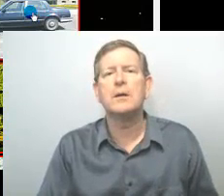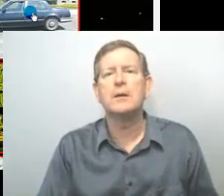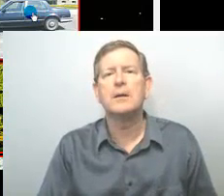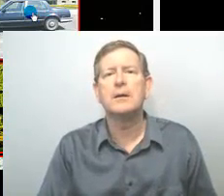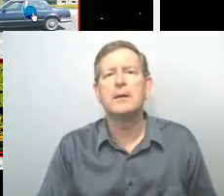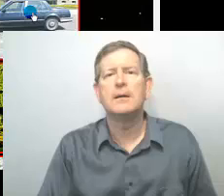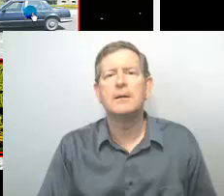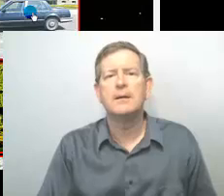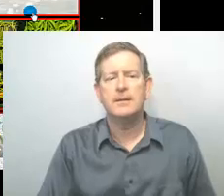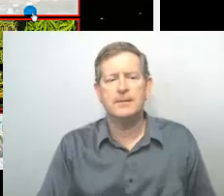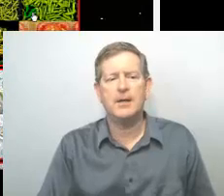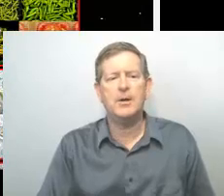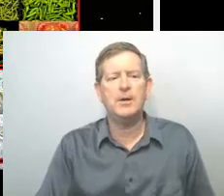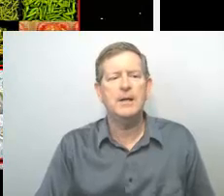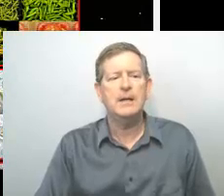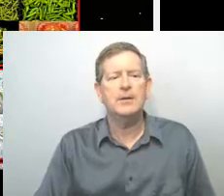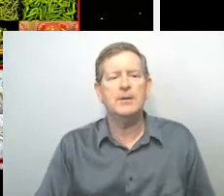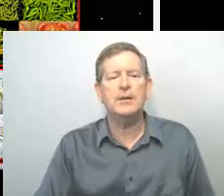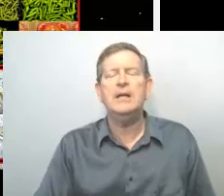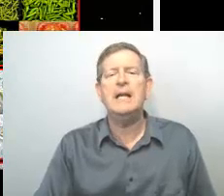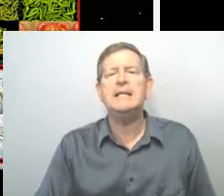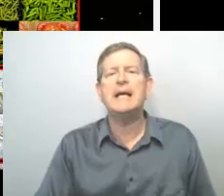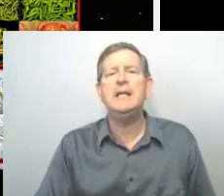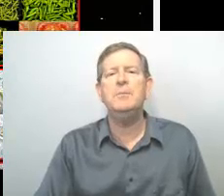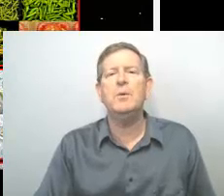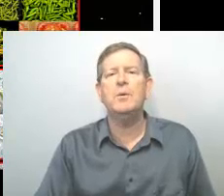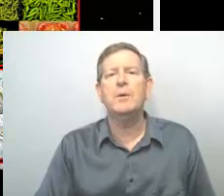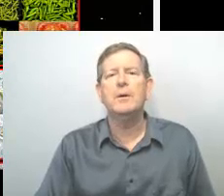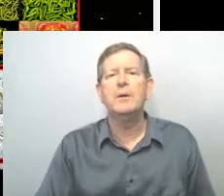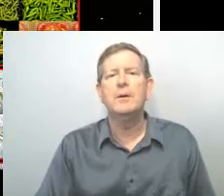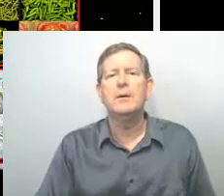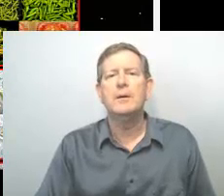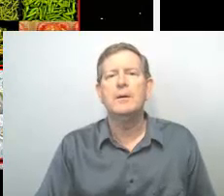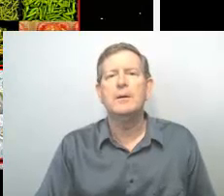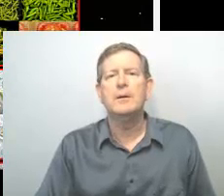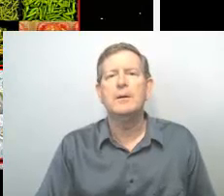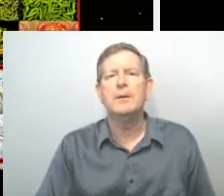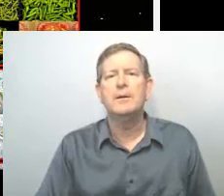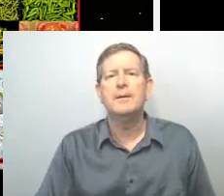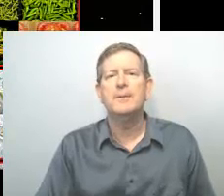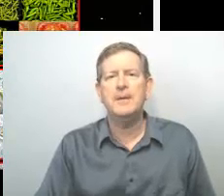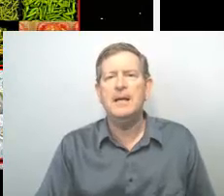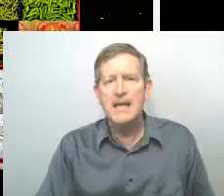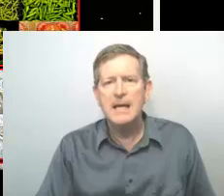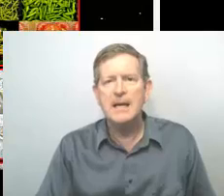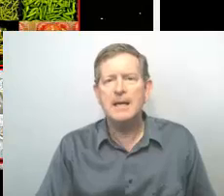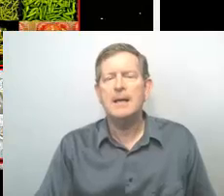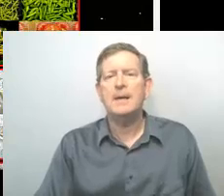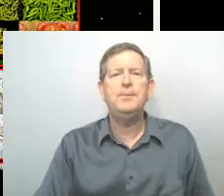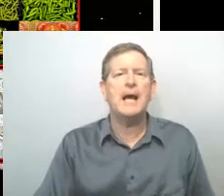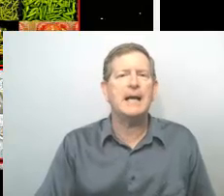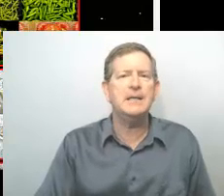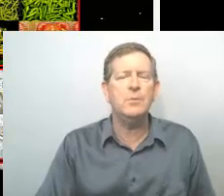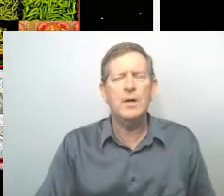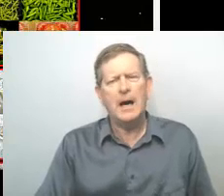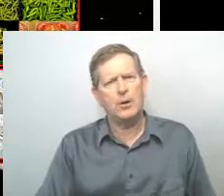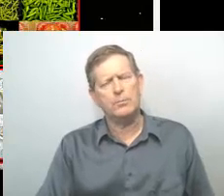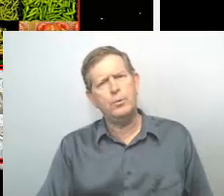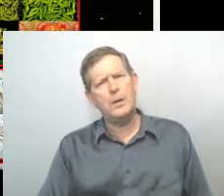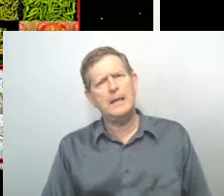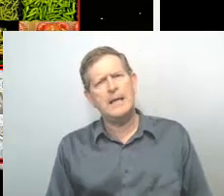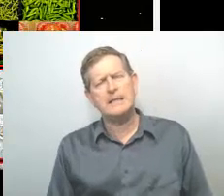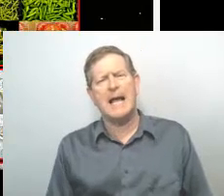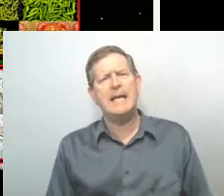voiture. D'accord. Les animaux. Oui, les et puis animaux.